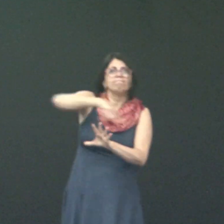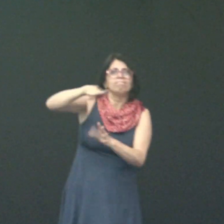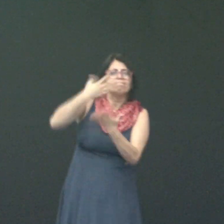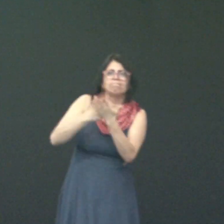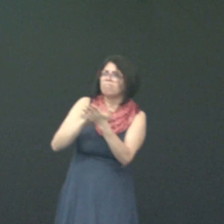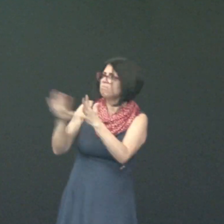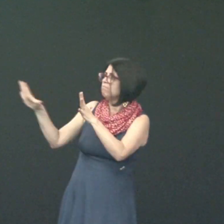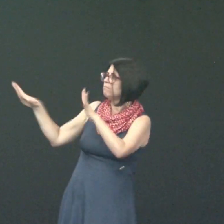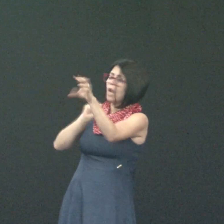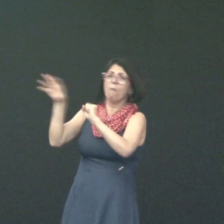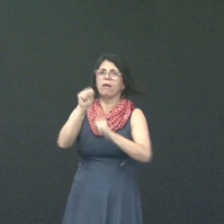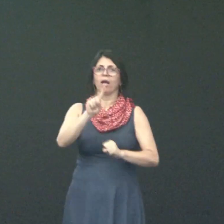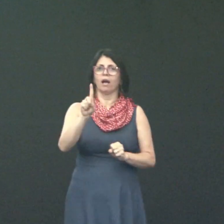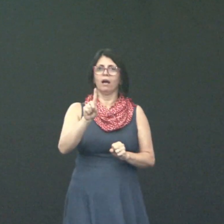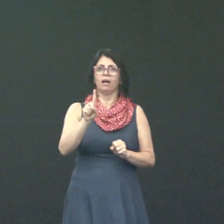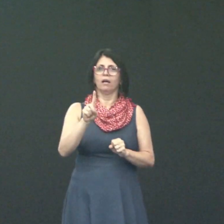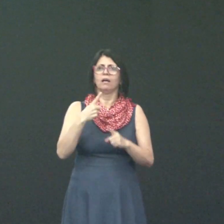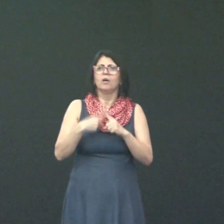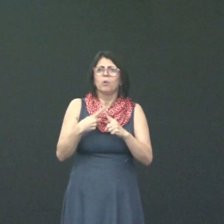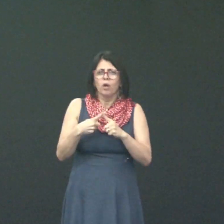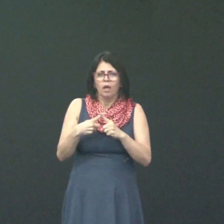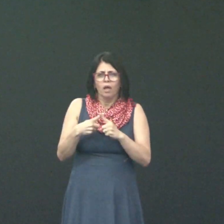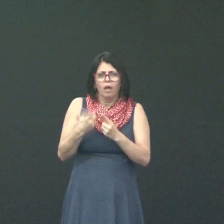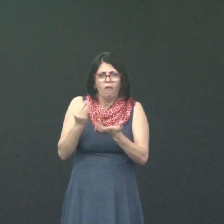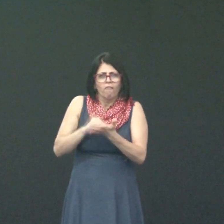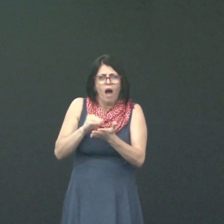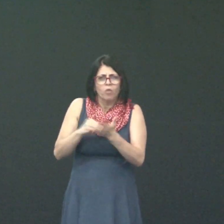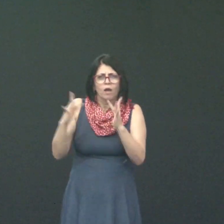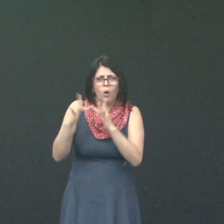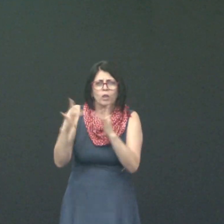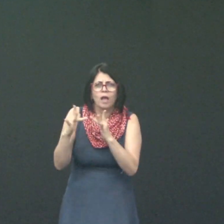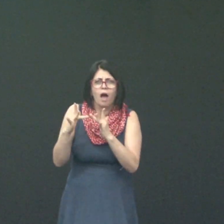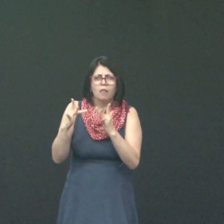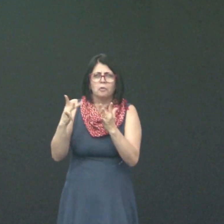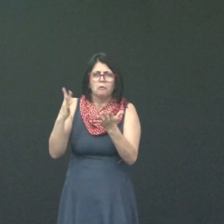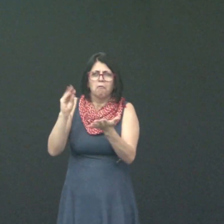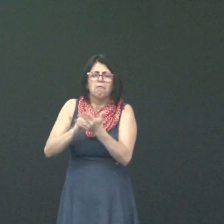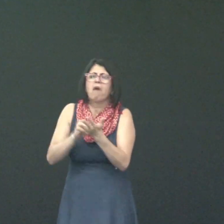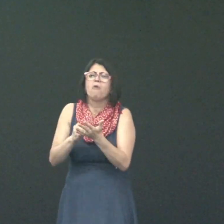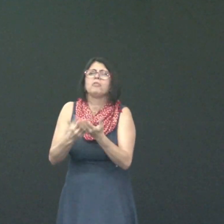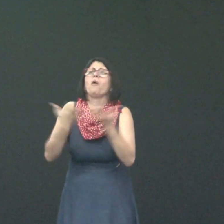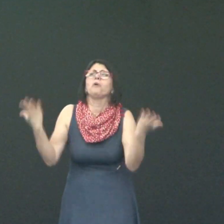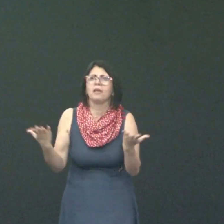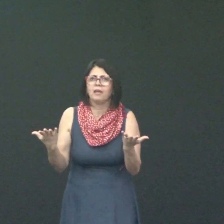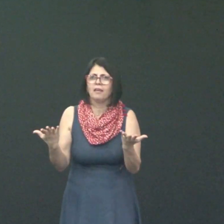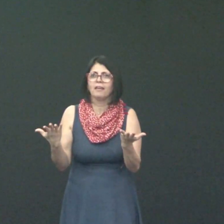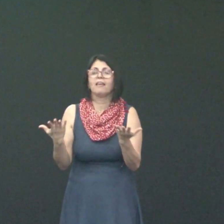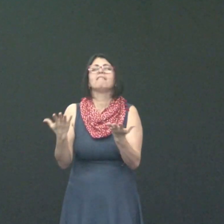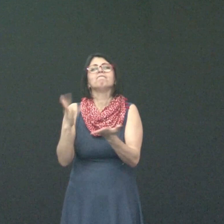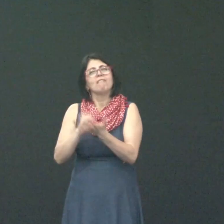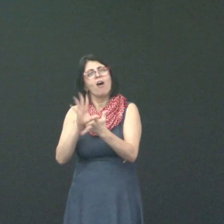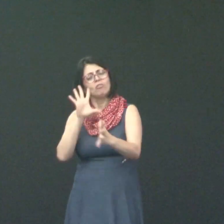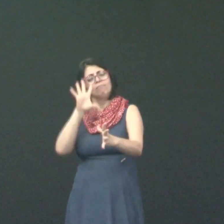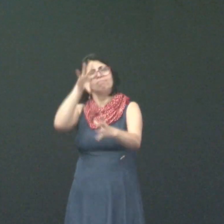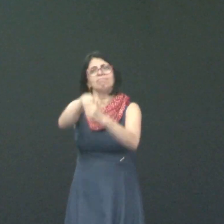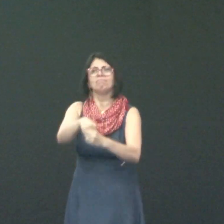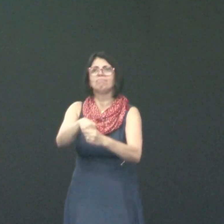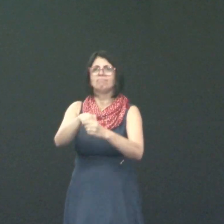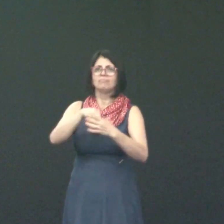para as pessoas surdas. Por vezes, os ouvintes não conseguem captar certas mensagens